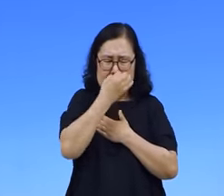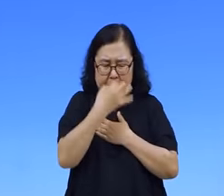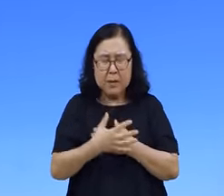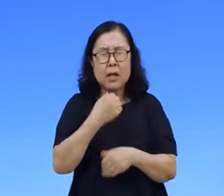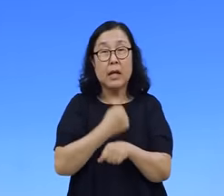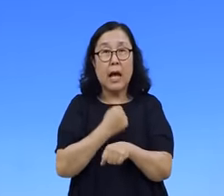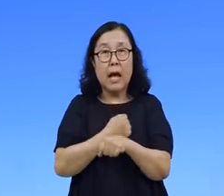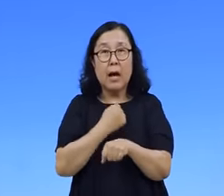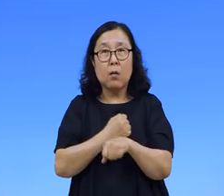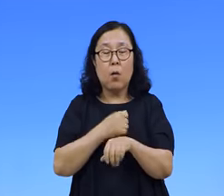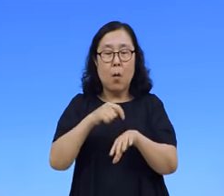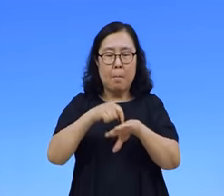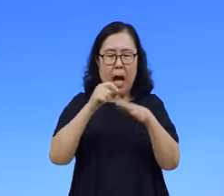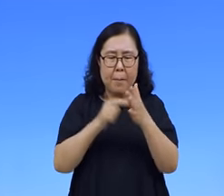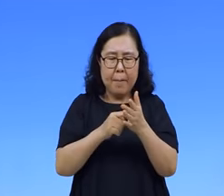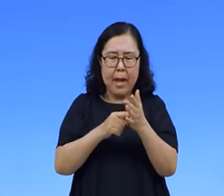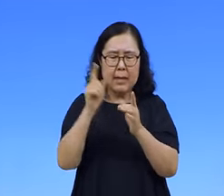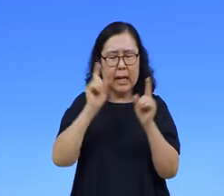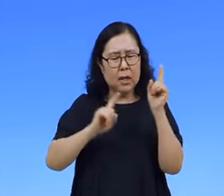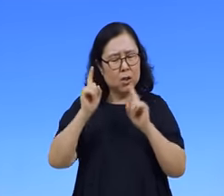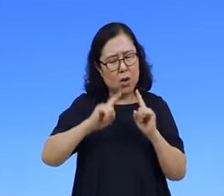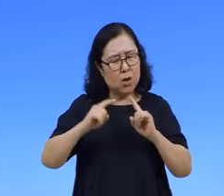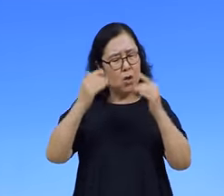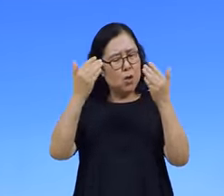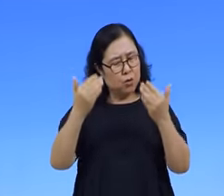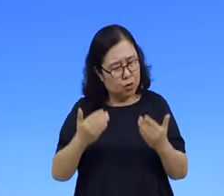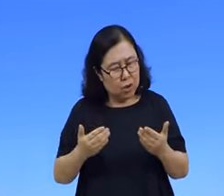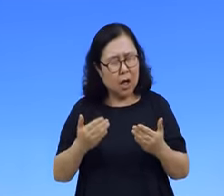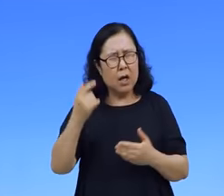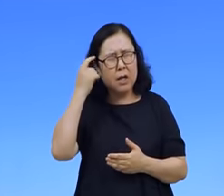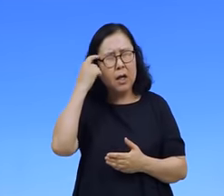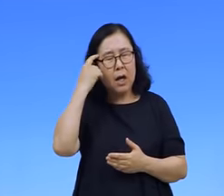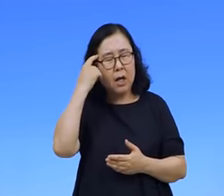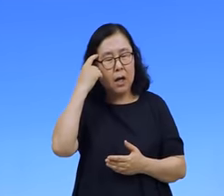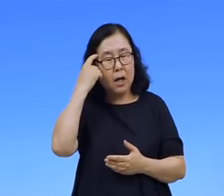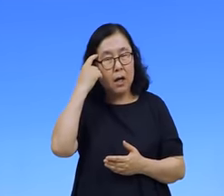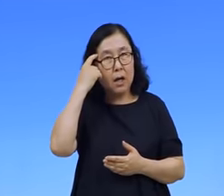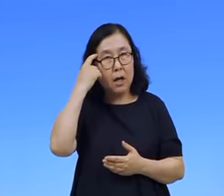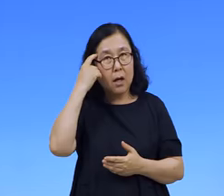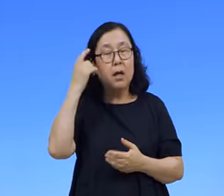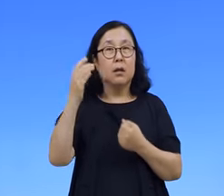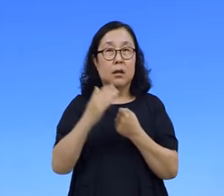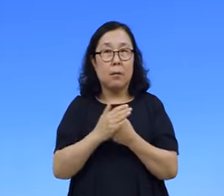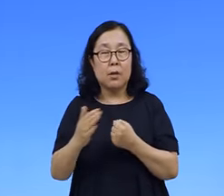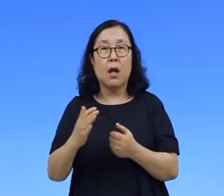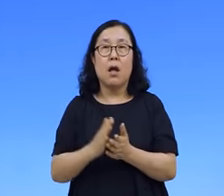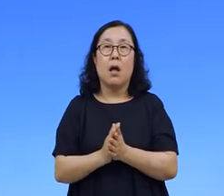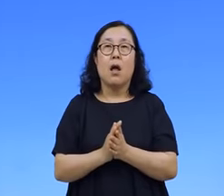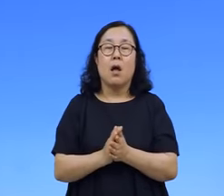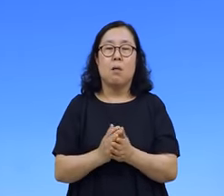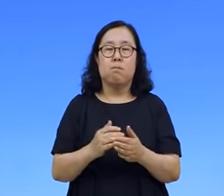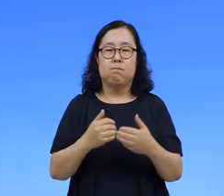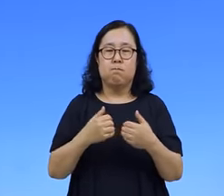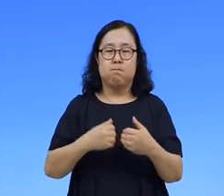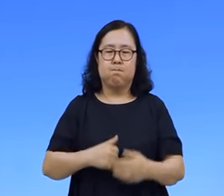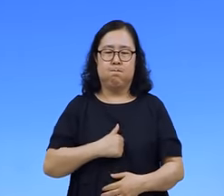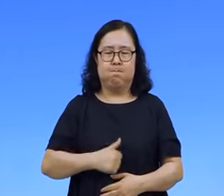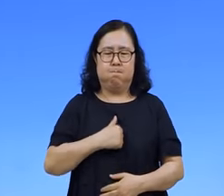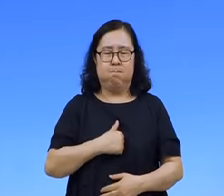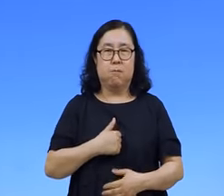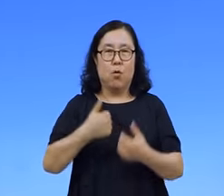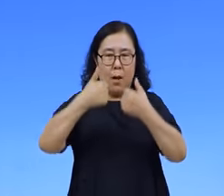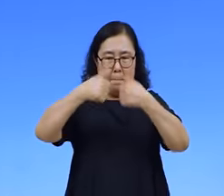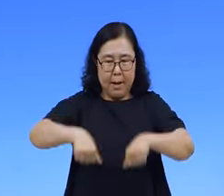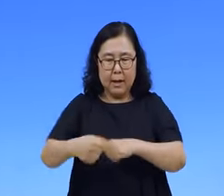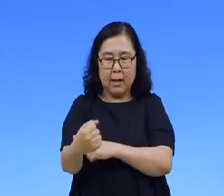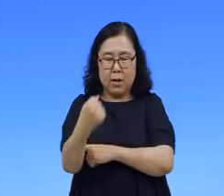힘들게 하고 또 문제를 유발시키겠는가. 그 분노가 가진 강력한 파워가, 파괴적인